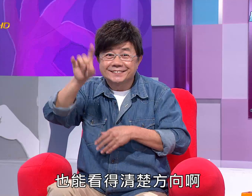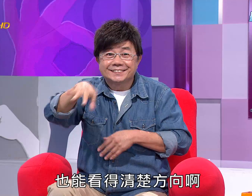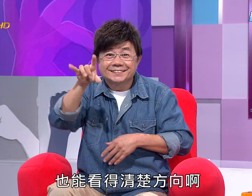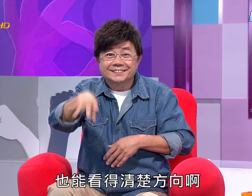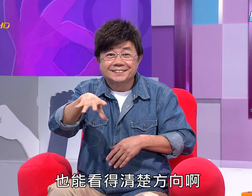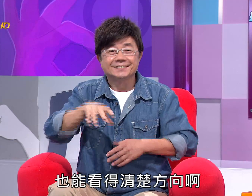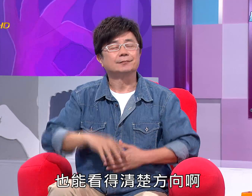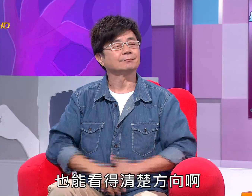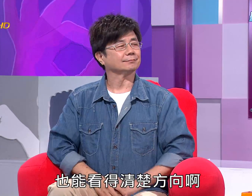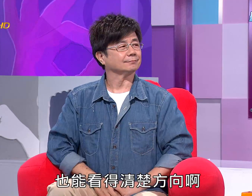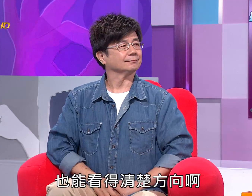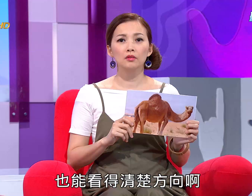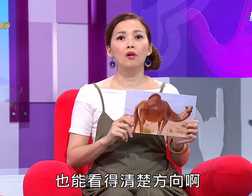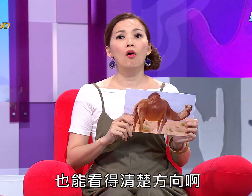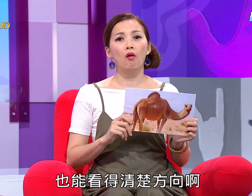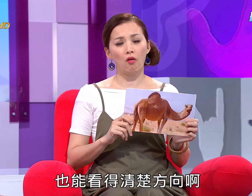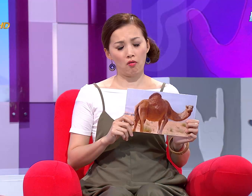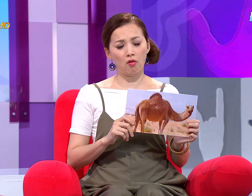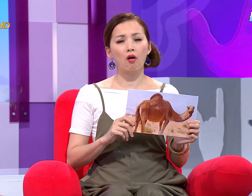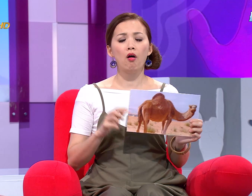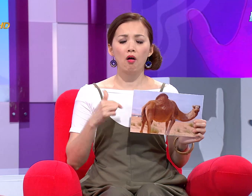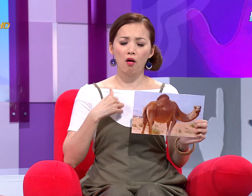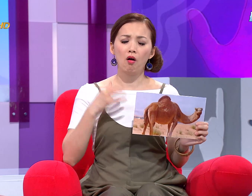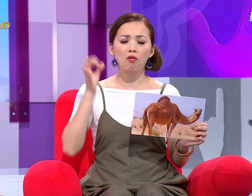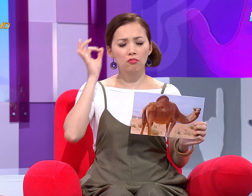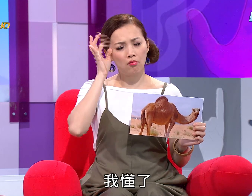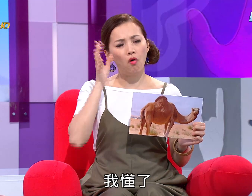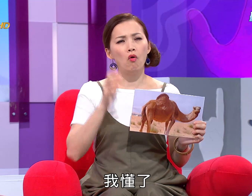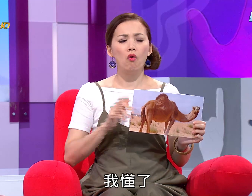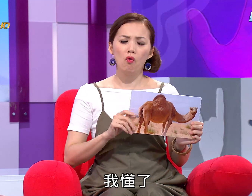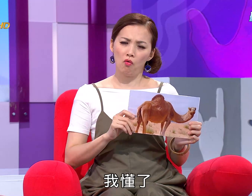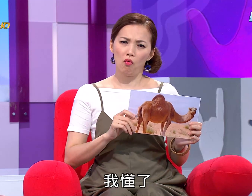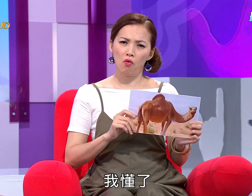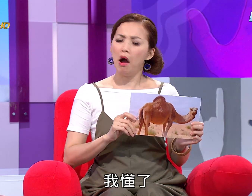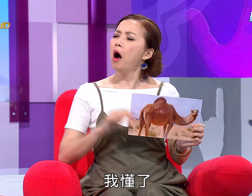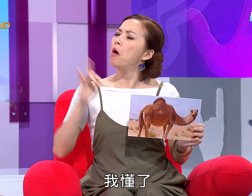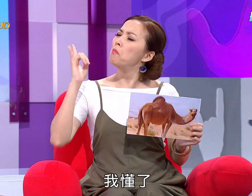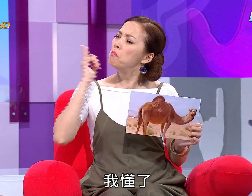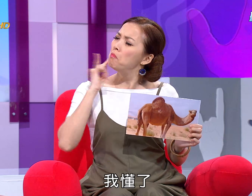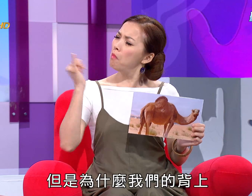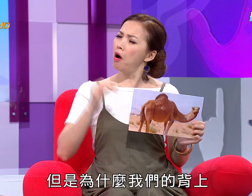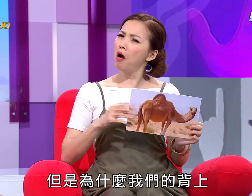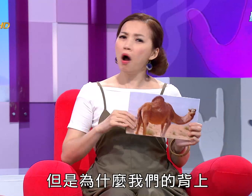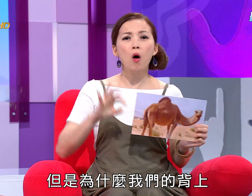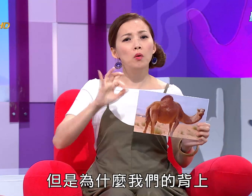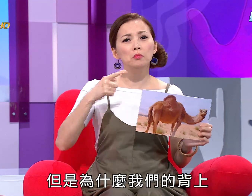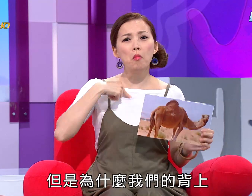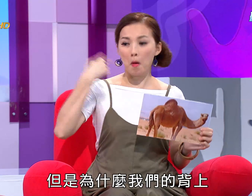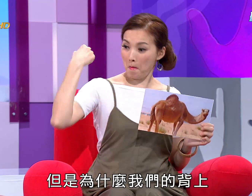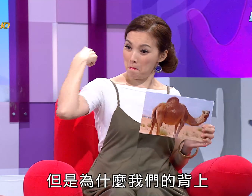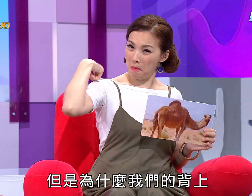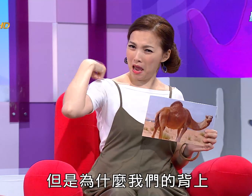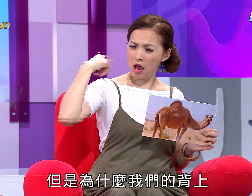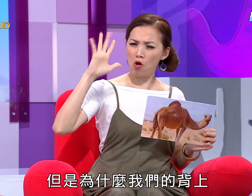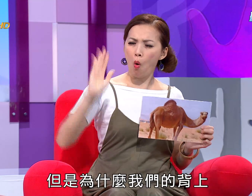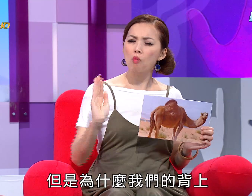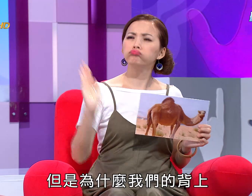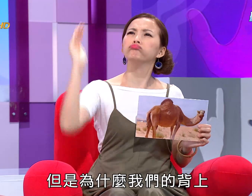清楚方向啊。 哦，我懂了，但是为什么我们的背